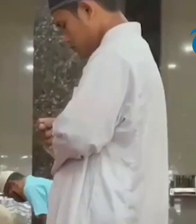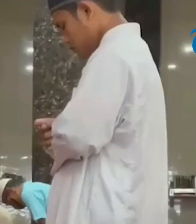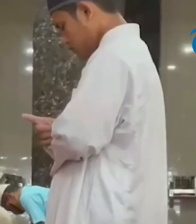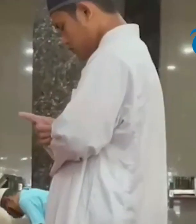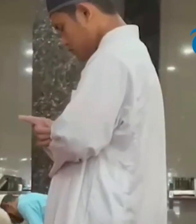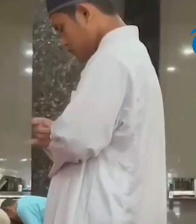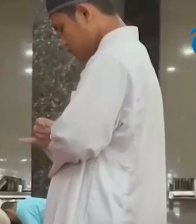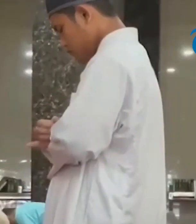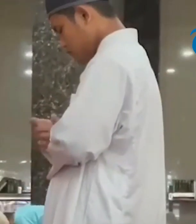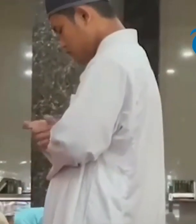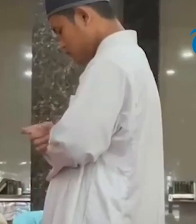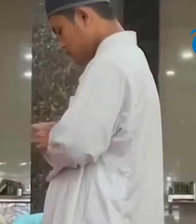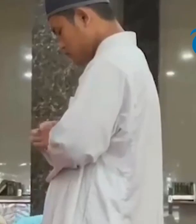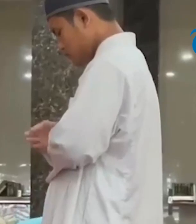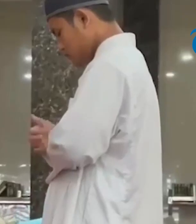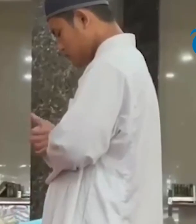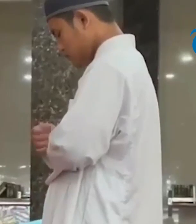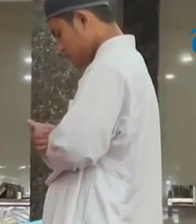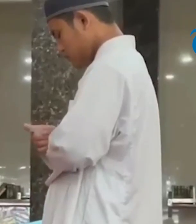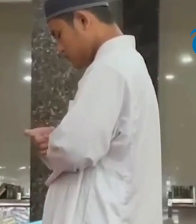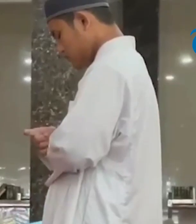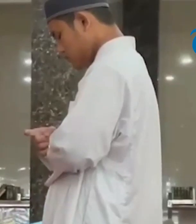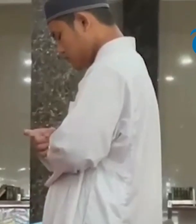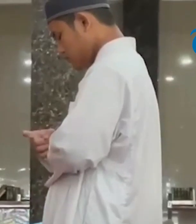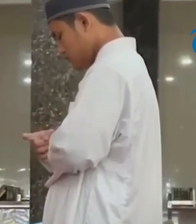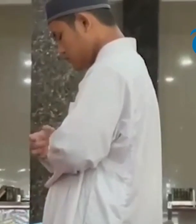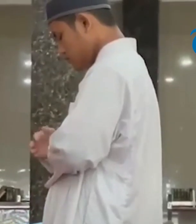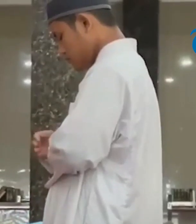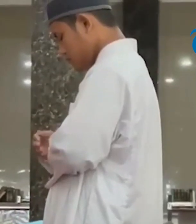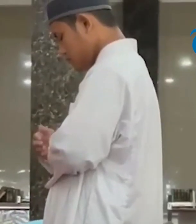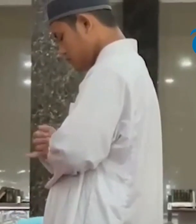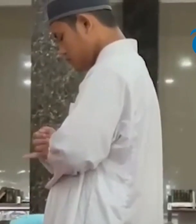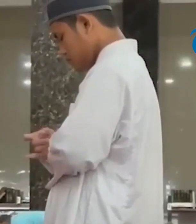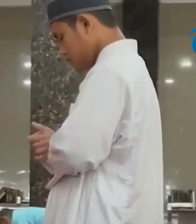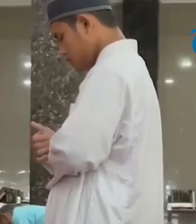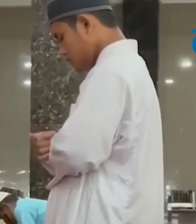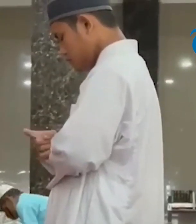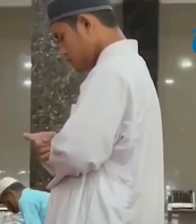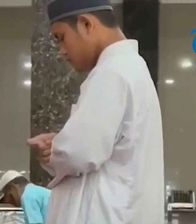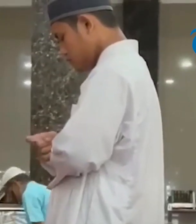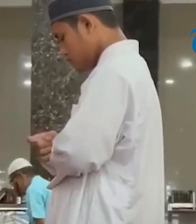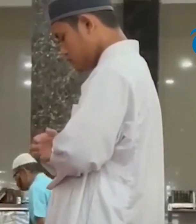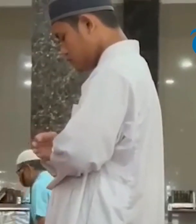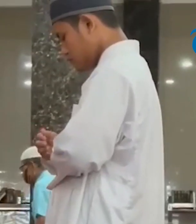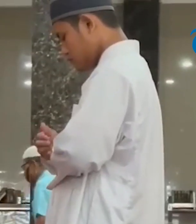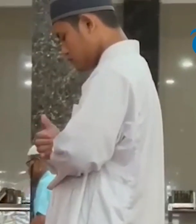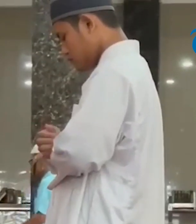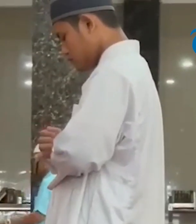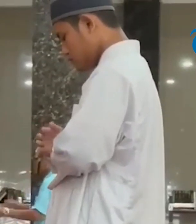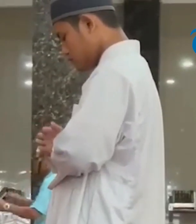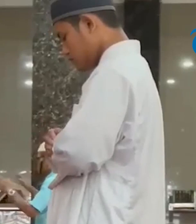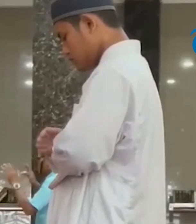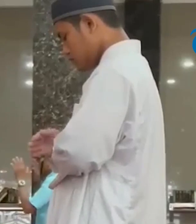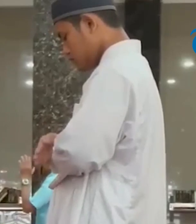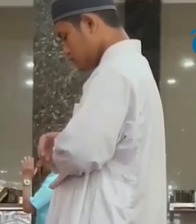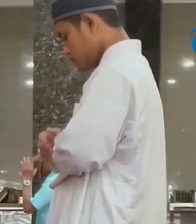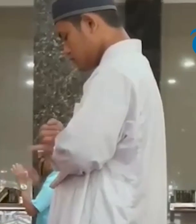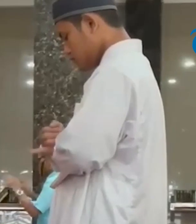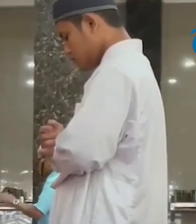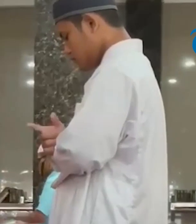beri uzur saja mau berjuang untuk taat belajar isyarat huruf hijaiyah sampai menghafalkan ayat-ayat Alquran huruf per huruf apalagi yang Allah kasih kesempurnaan